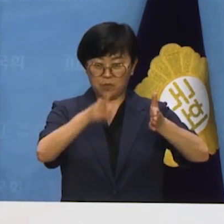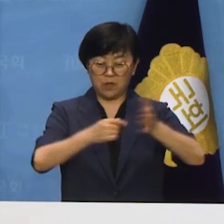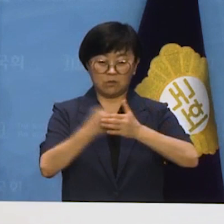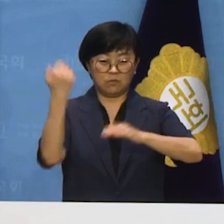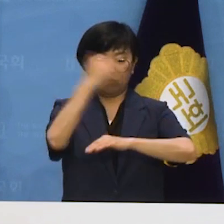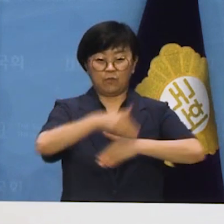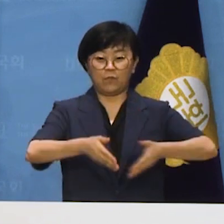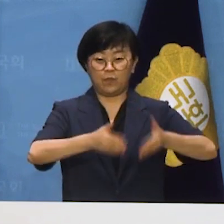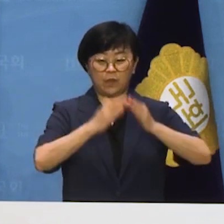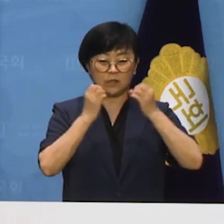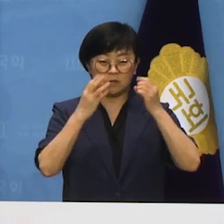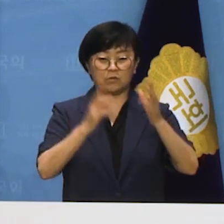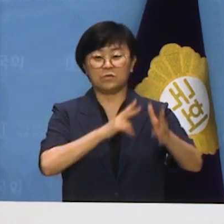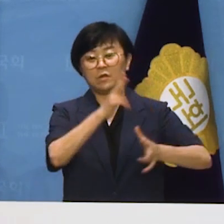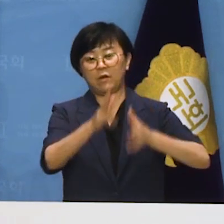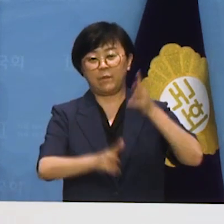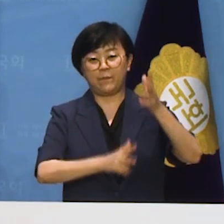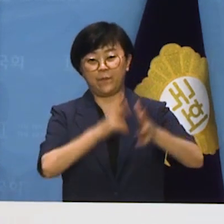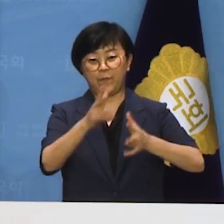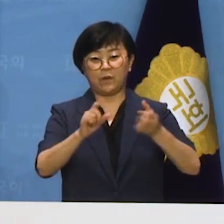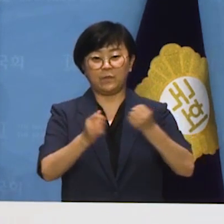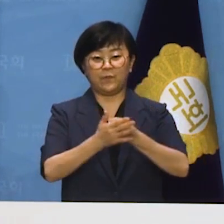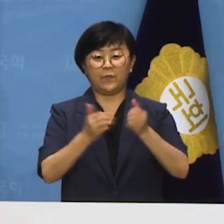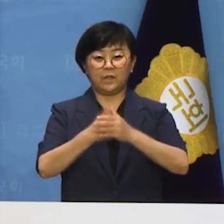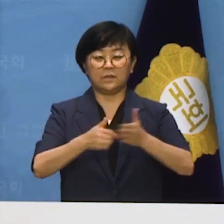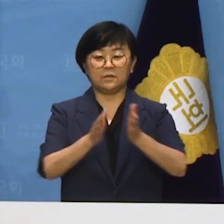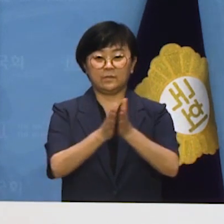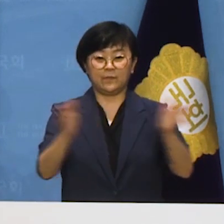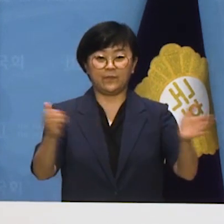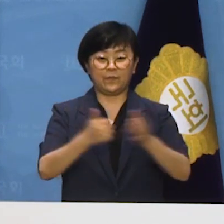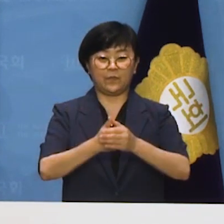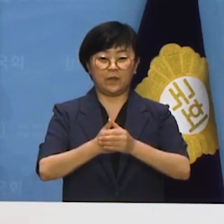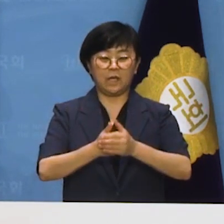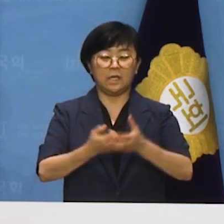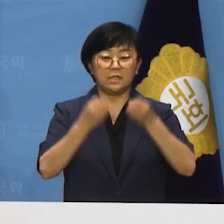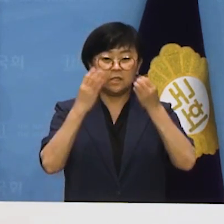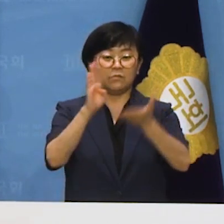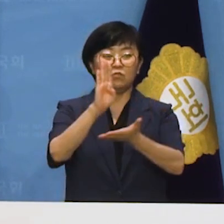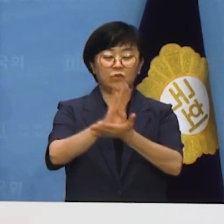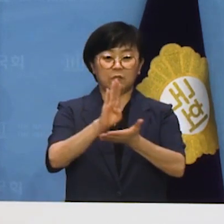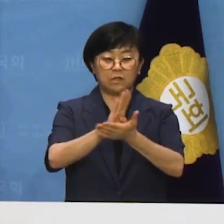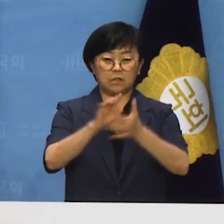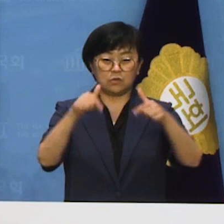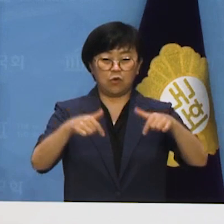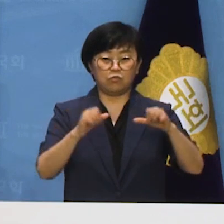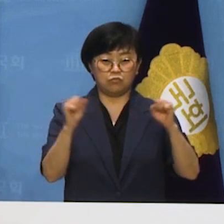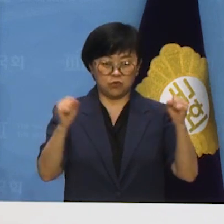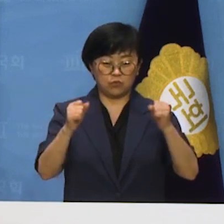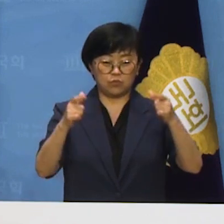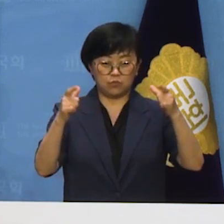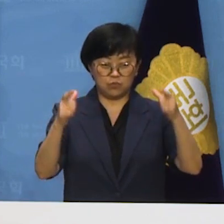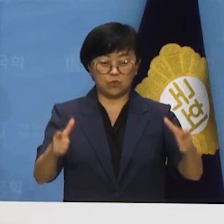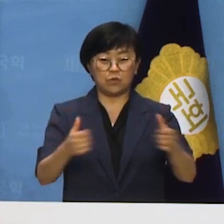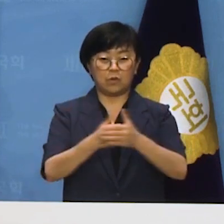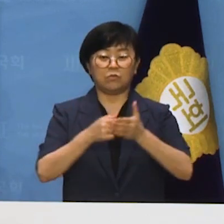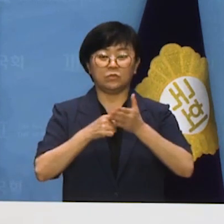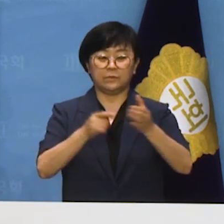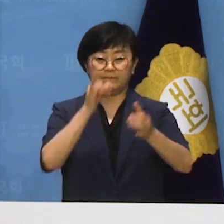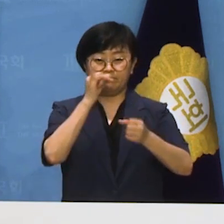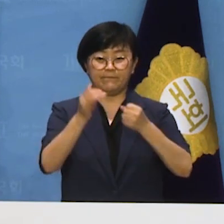구축계획 신규 사업에 반영하면서 본격화된 신분당선 서북부 연장 사업 추진이 곧